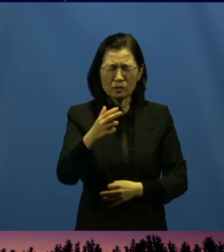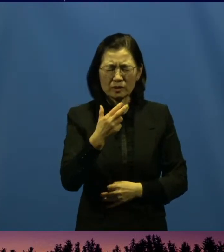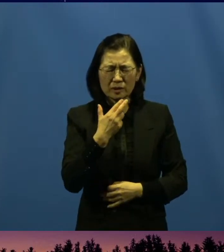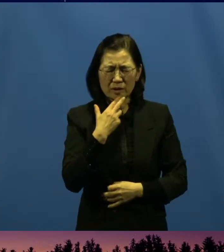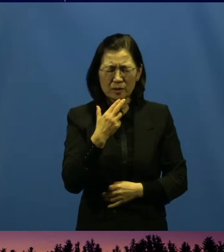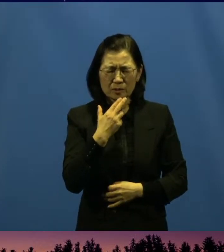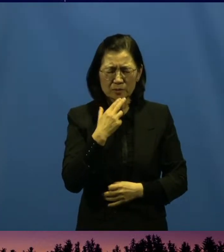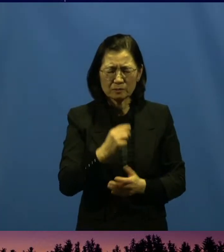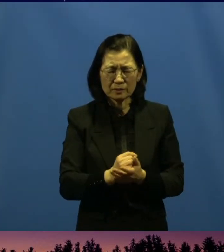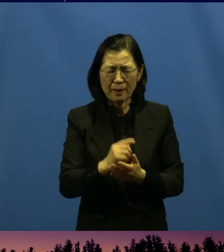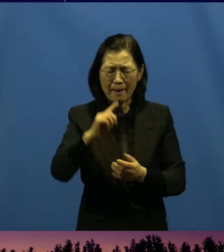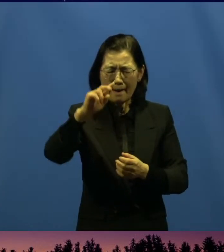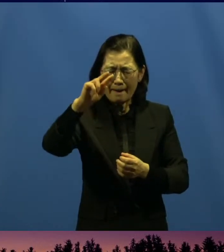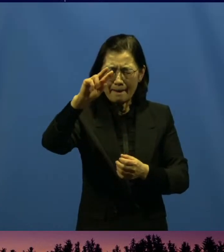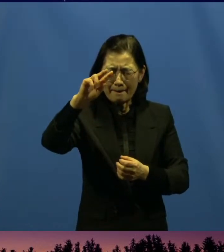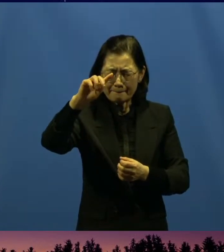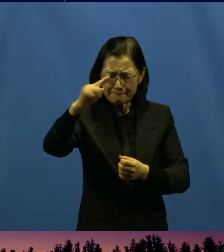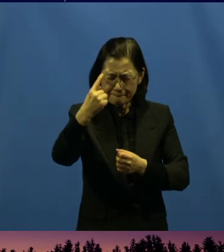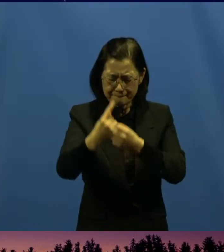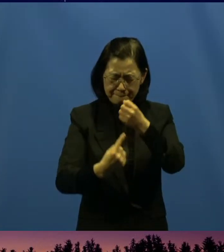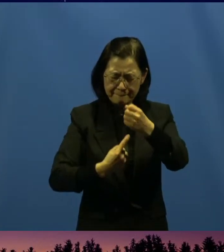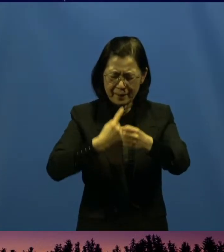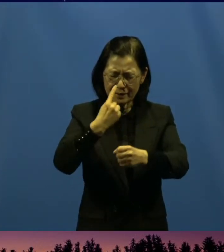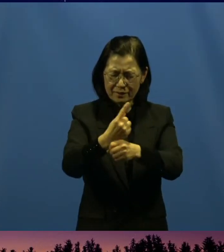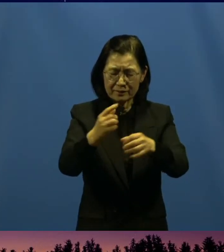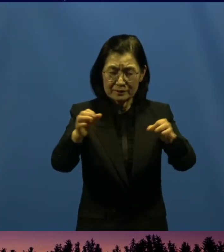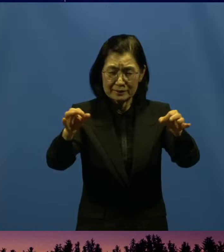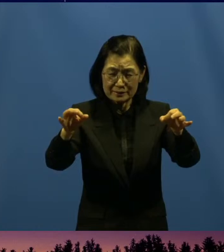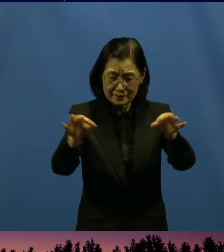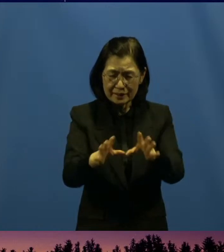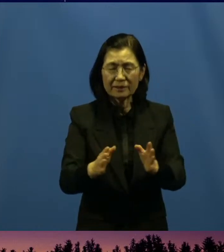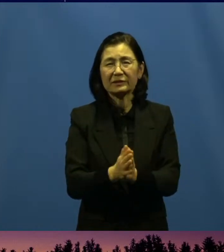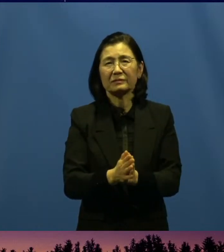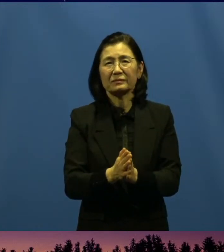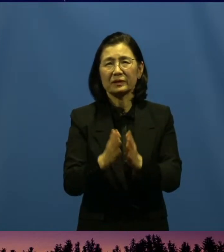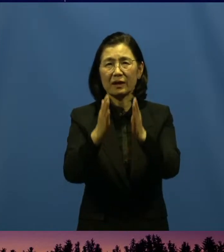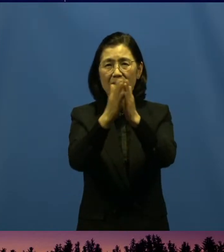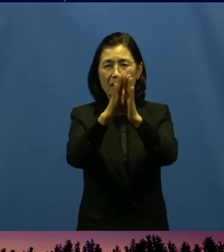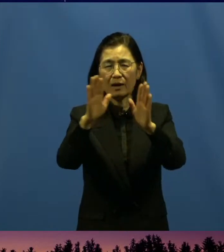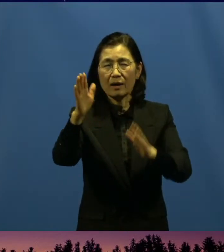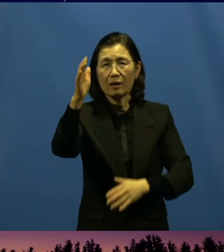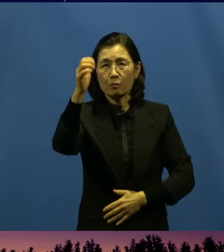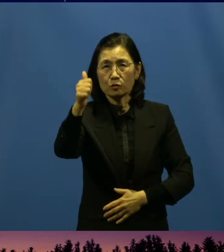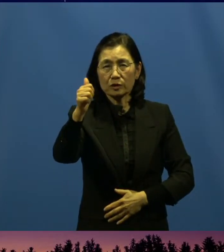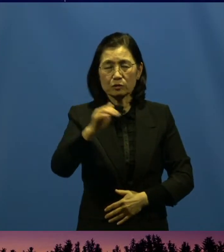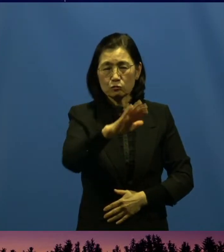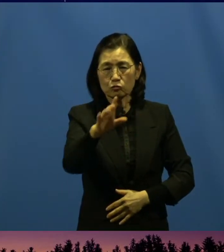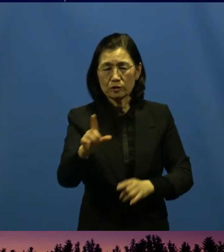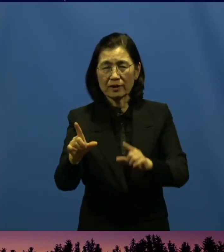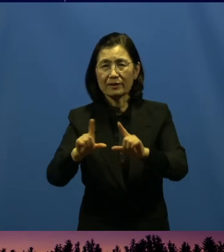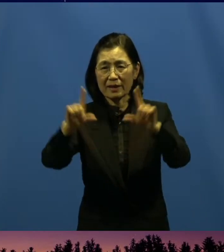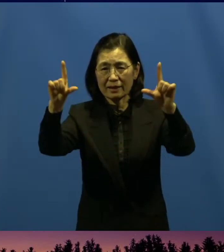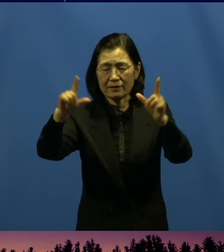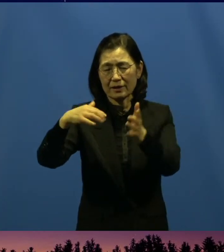100년도 아주 짧아요. 모세는 우리의 날을 계수하는 지혜를 달라고 그랬어.